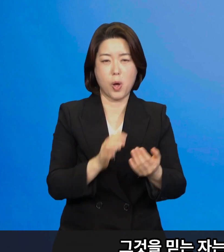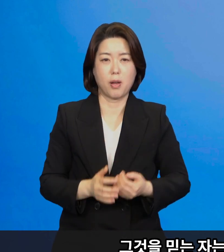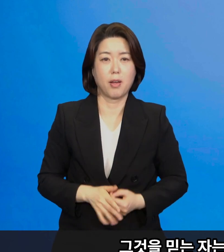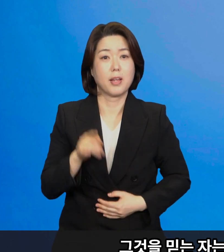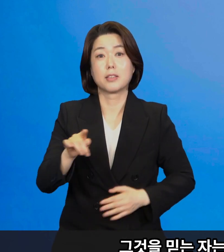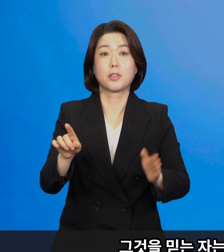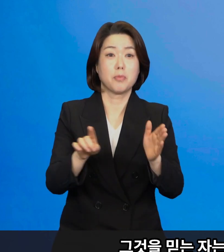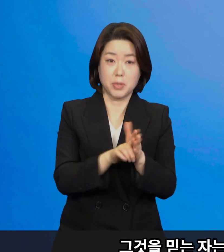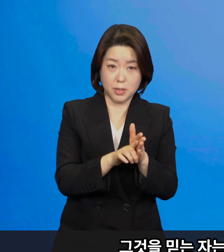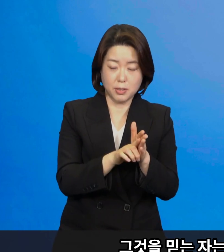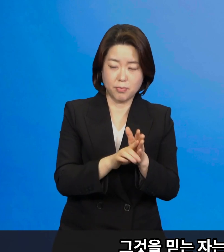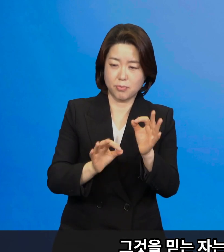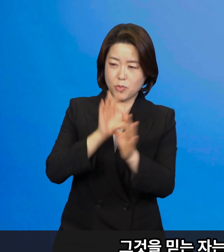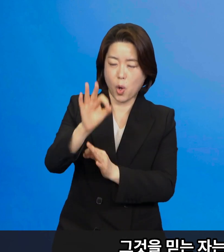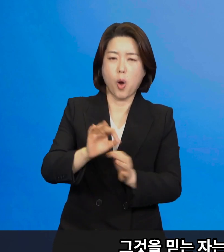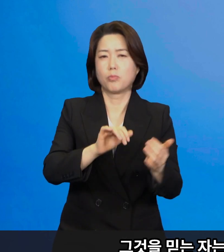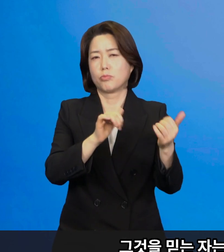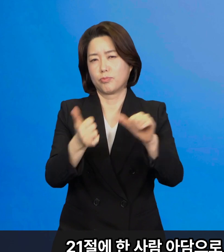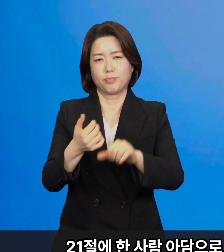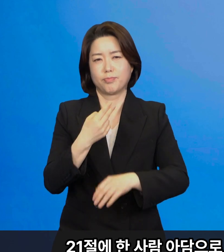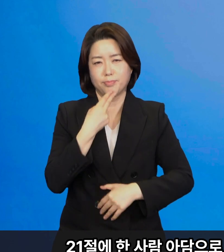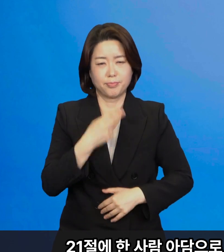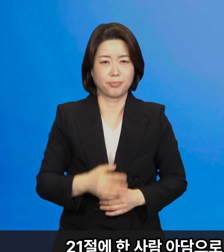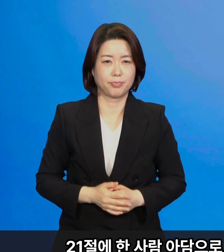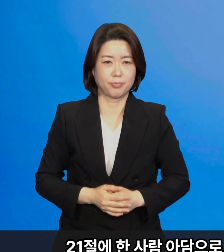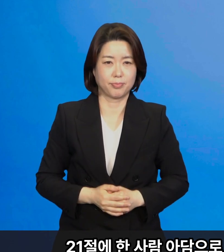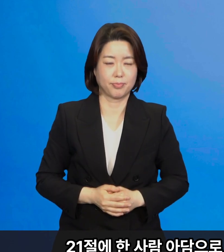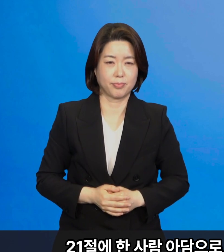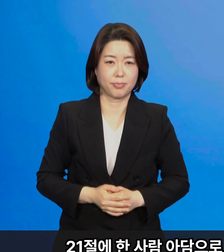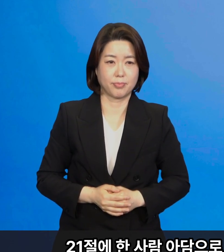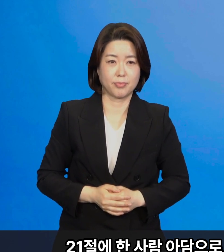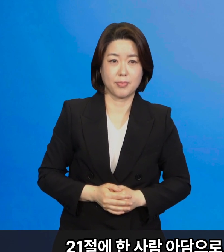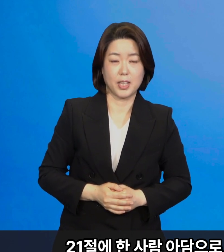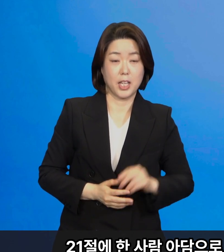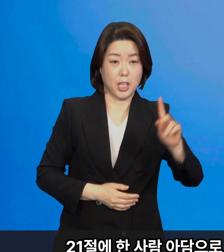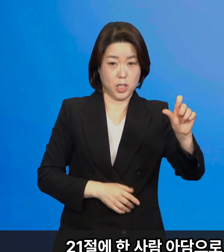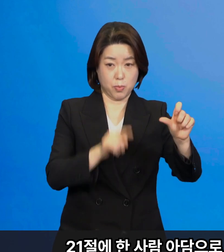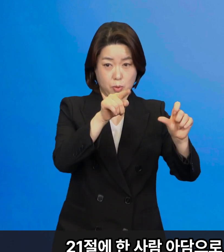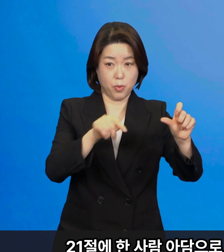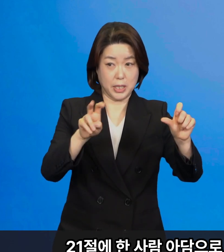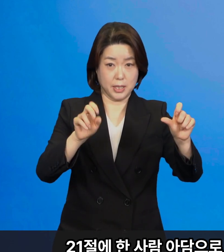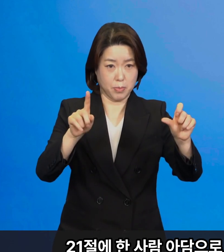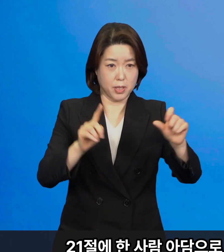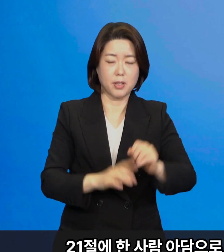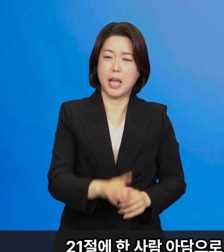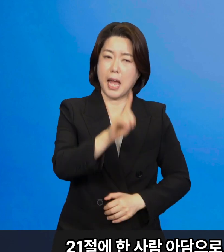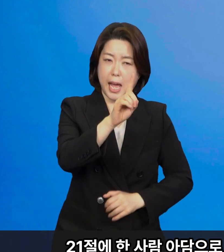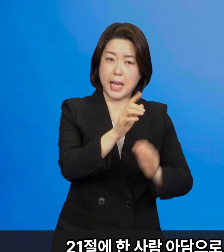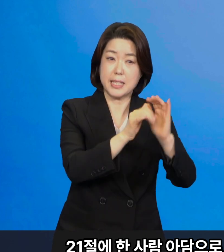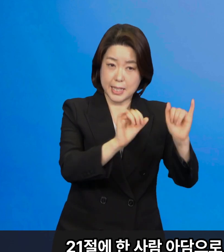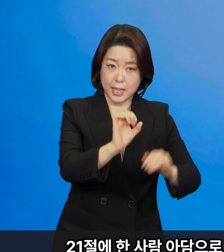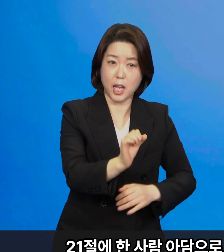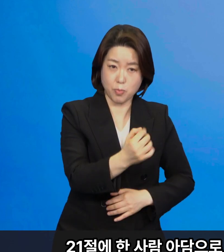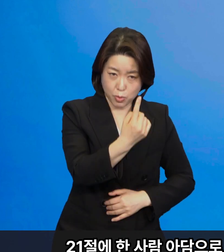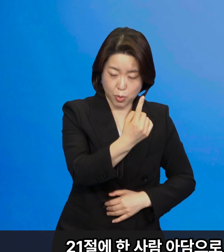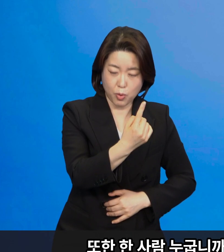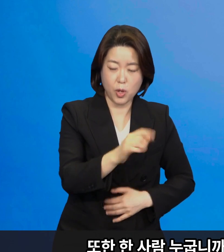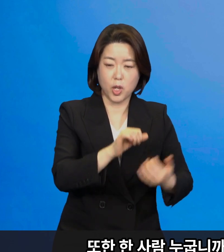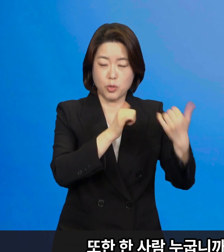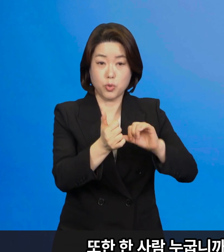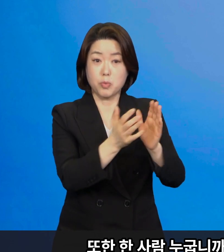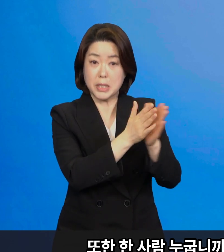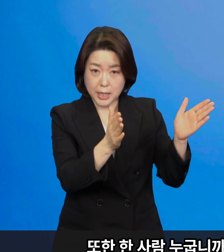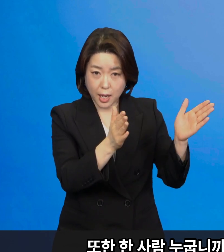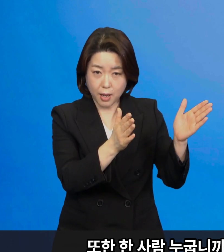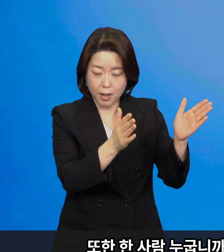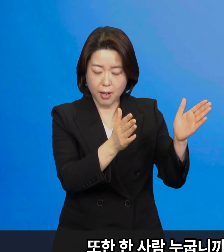믿는 자는 영원히 죽지 않는다. 21절에 한 사람 아담으로 말미암아 죽음이 들어왔으니 또한